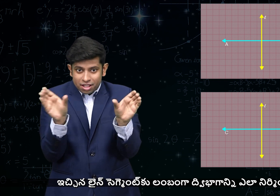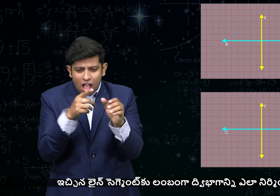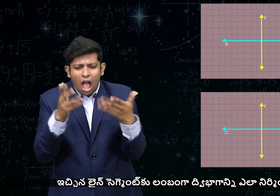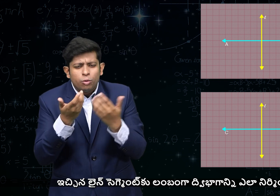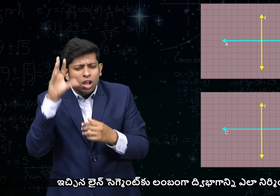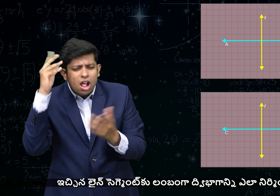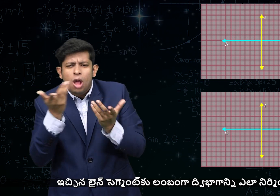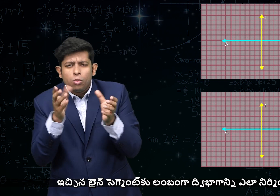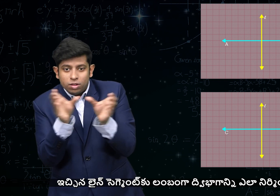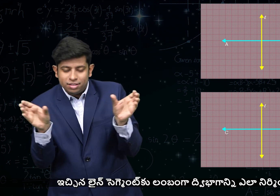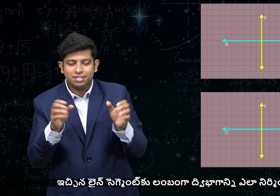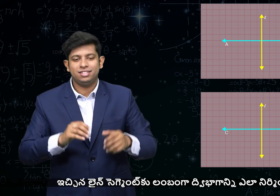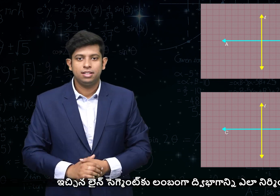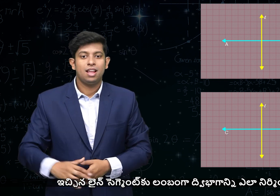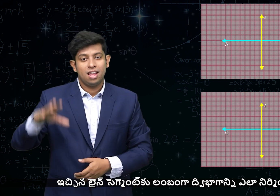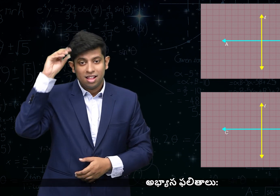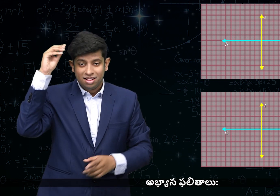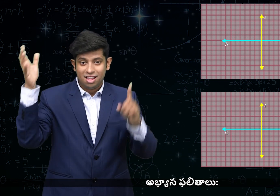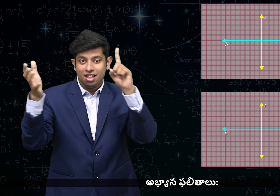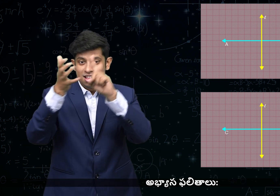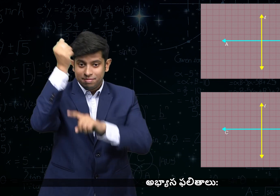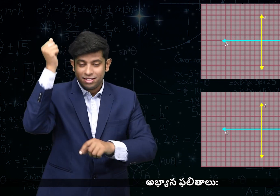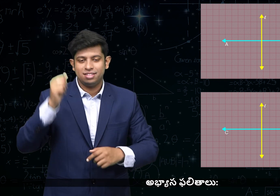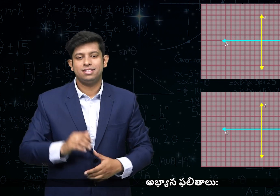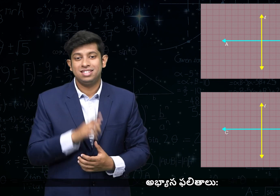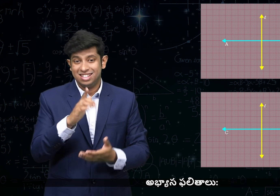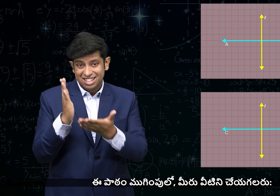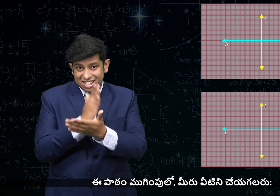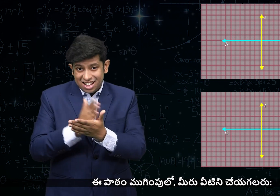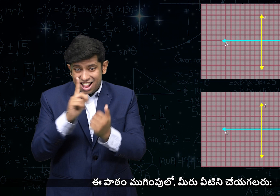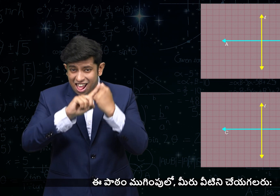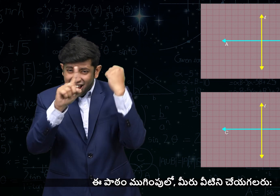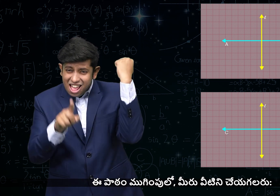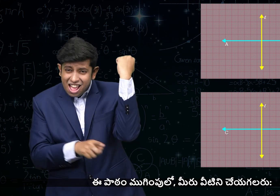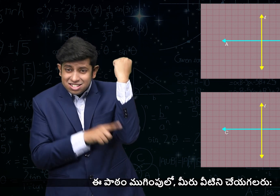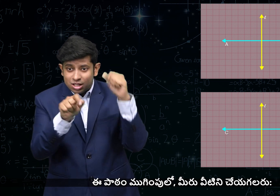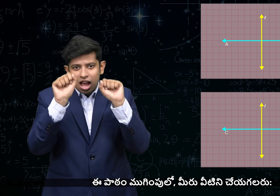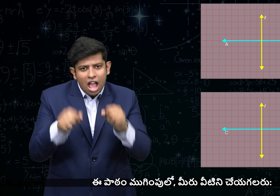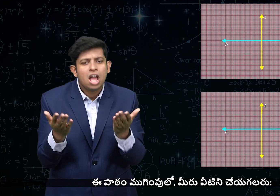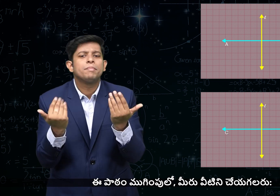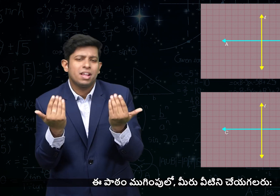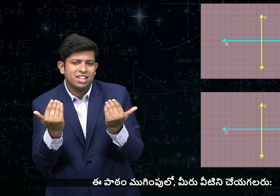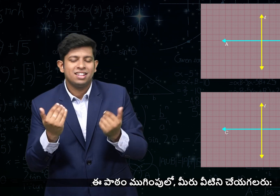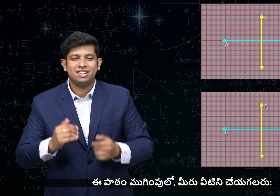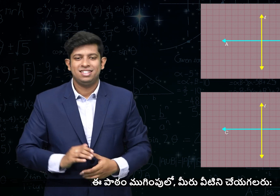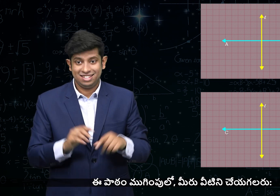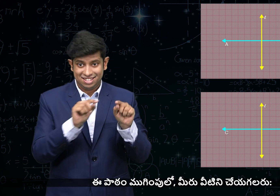ఎలా నిర్మించాలో. అభ్యాస ఫలితాలు. ఈ పాఠం ముగింపులో మీరు వీటిని చేయగలరు.